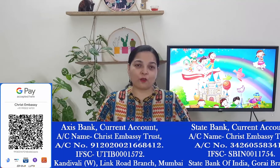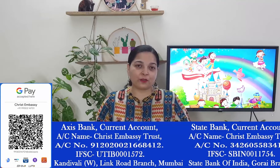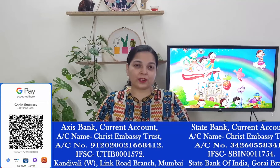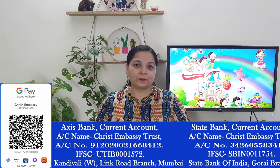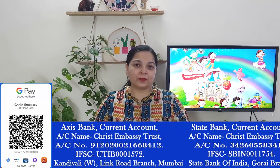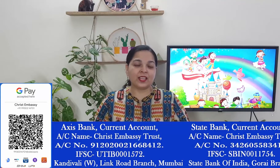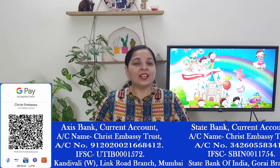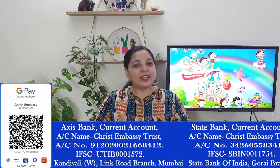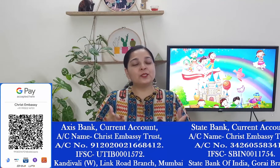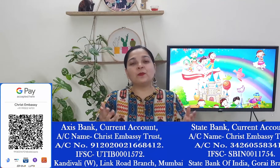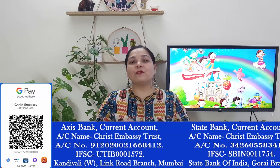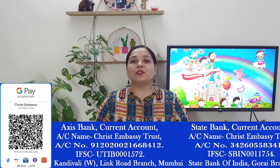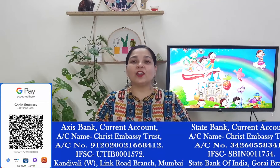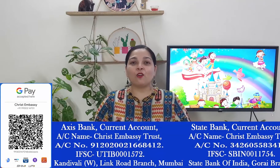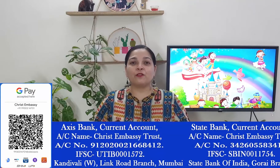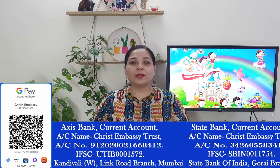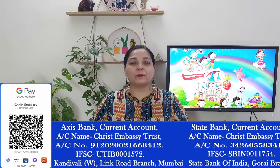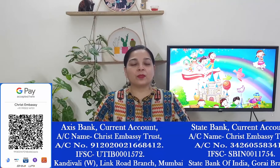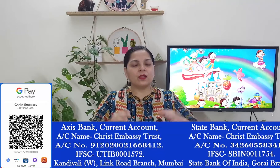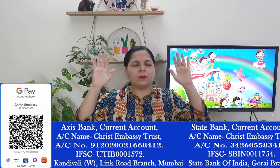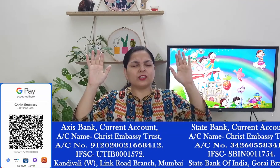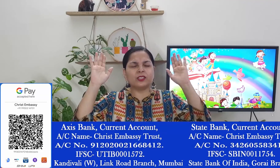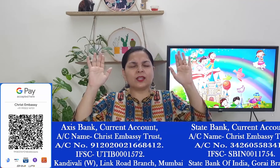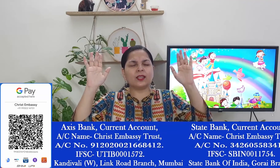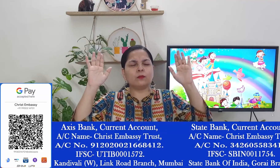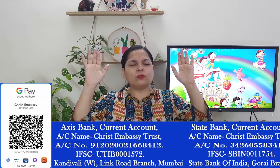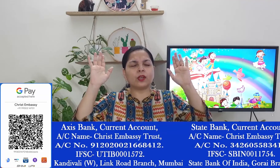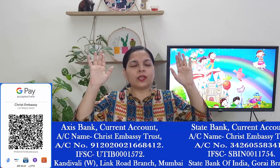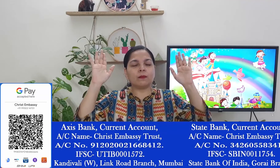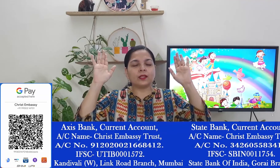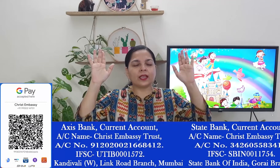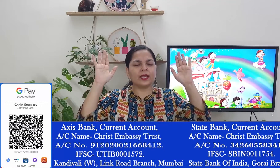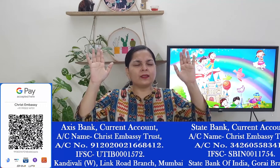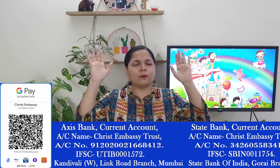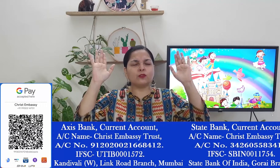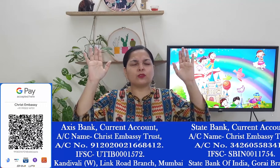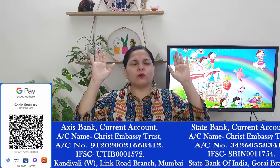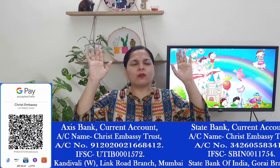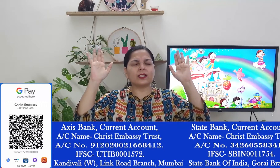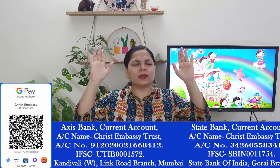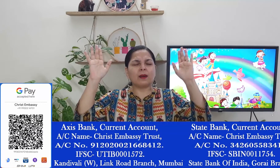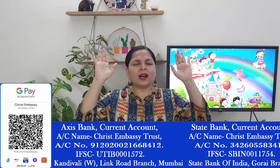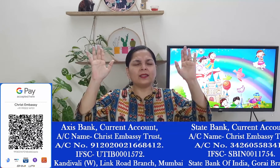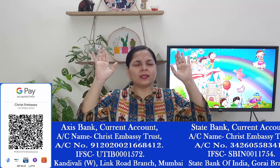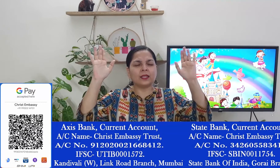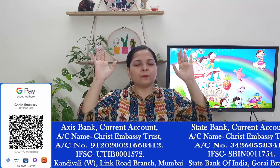உங்கள் காணிக்கைகளுக்காக ஜெபம் பண்ணுவோம். பிதாவே, காணிக்கைகள் கொடுப்பதற்கு நீங்கள்